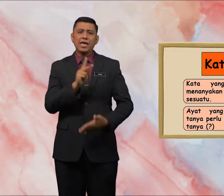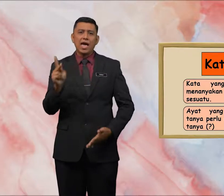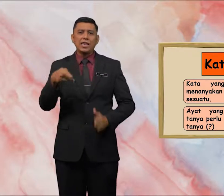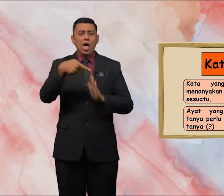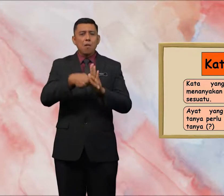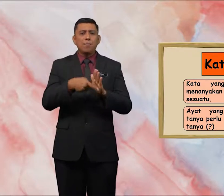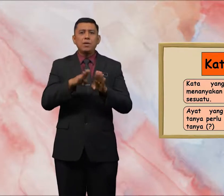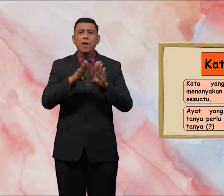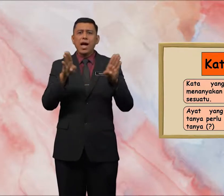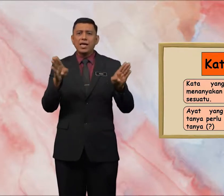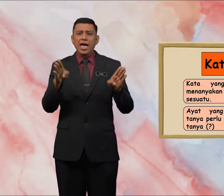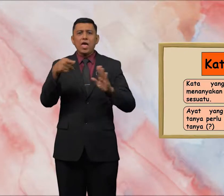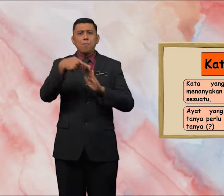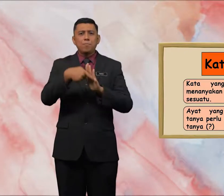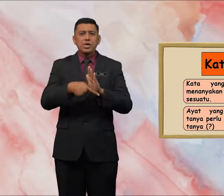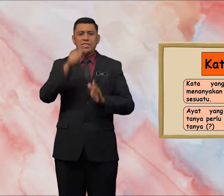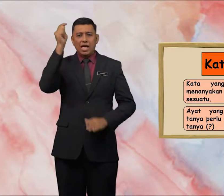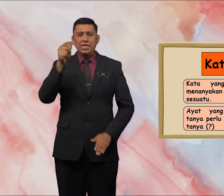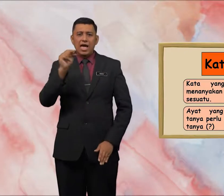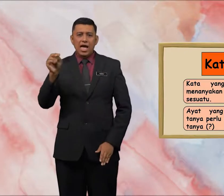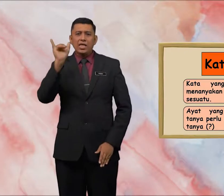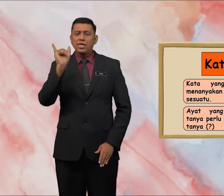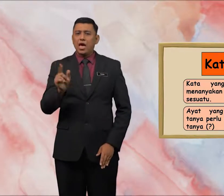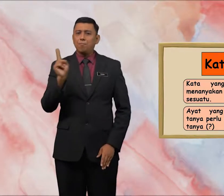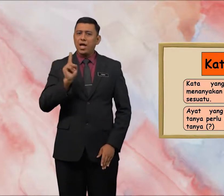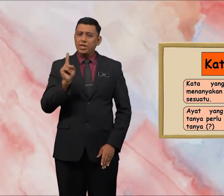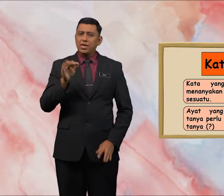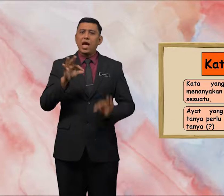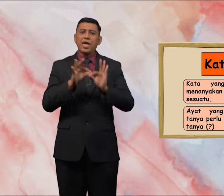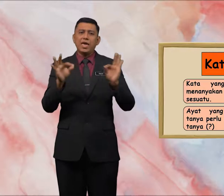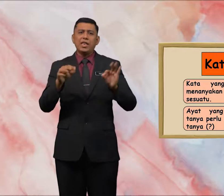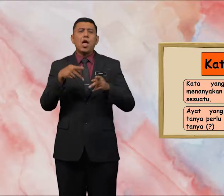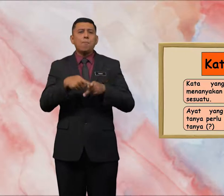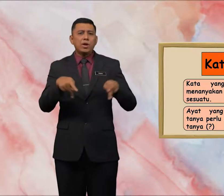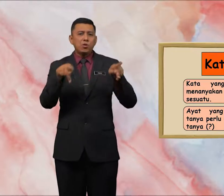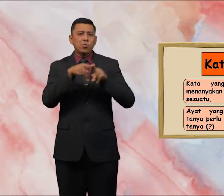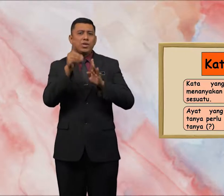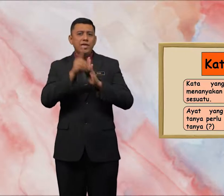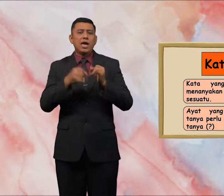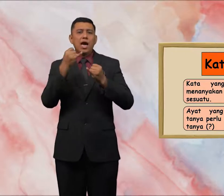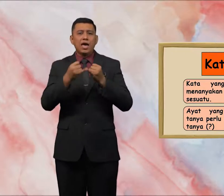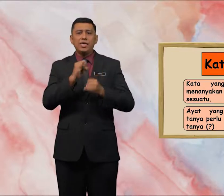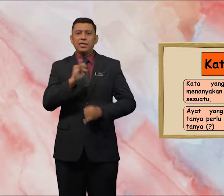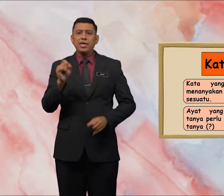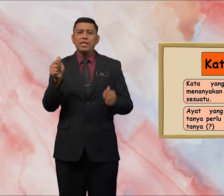melahirkan pelbagai pertanyaan yang mana ayat perlu diakhiri